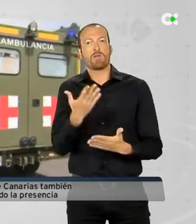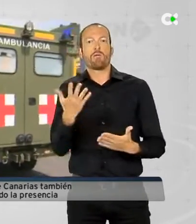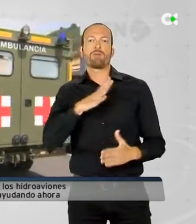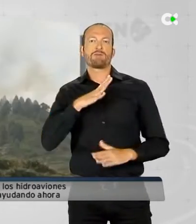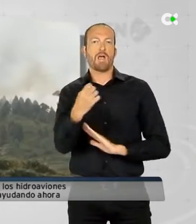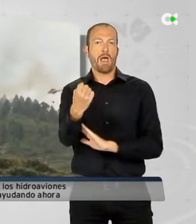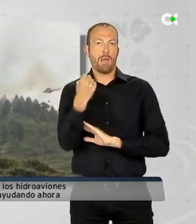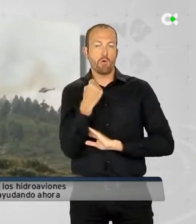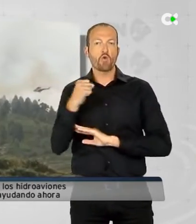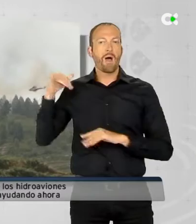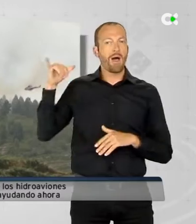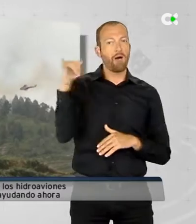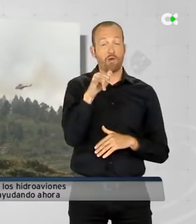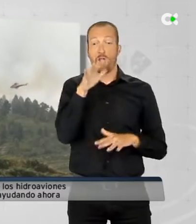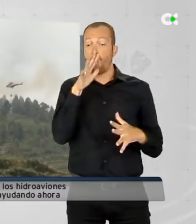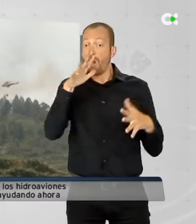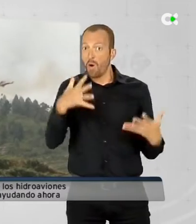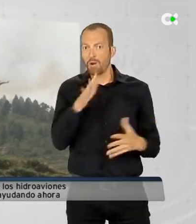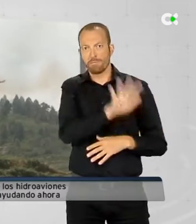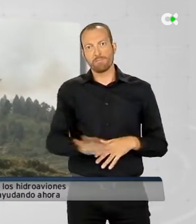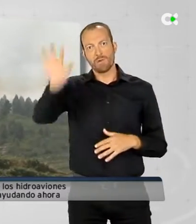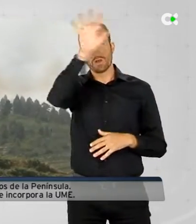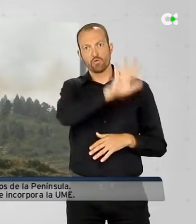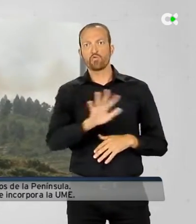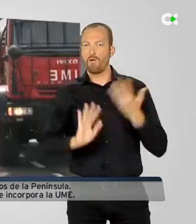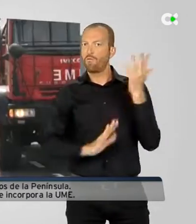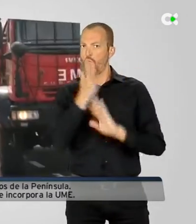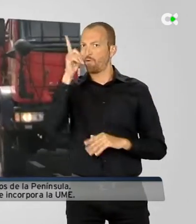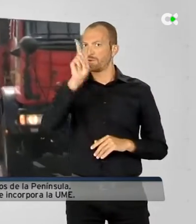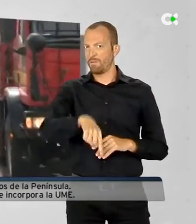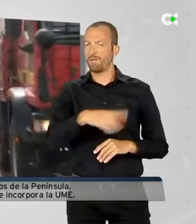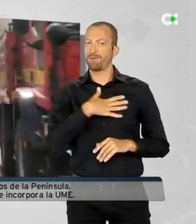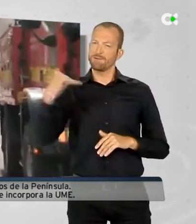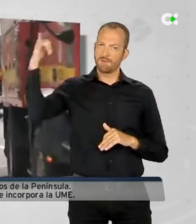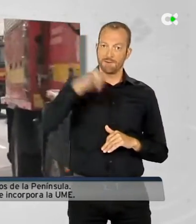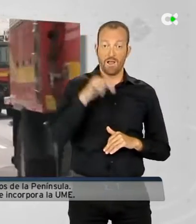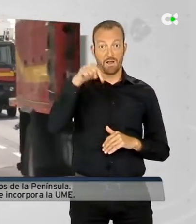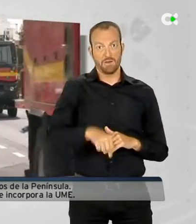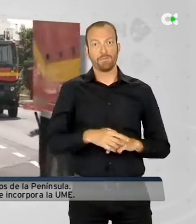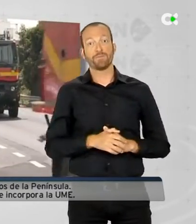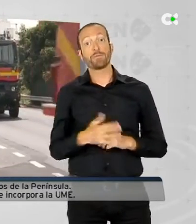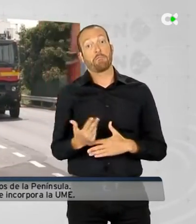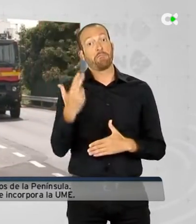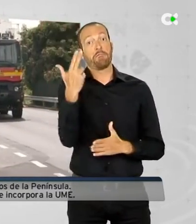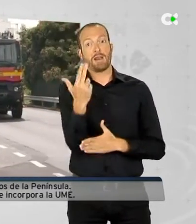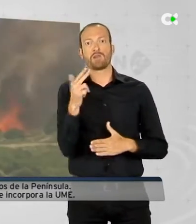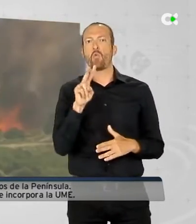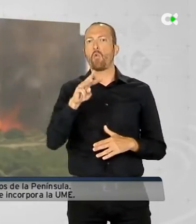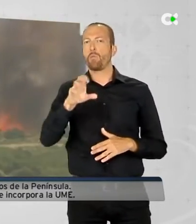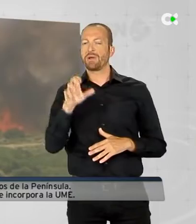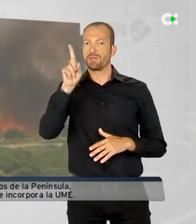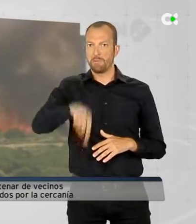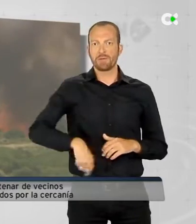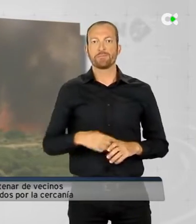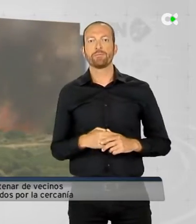de algunos de los hidroaviones que están ayudando ahora en los incendios de la península. Este viernes se incorpora la UME.